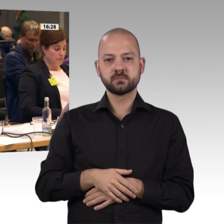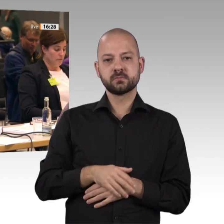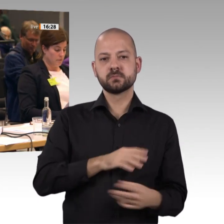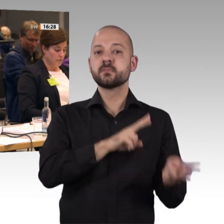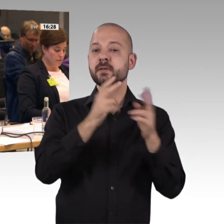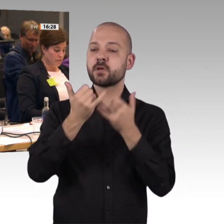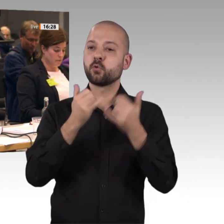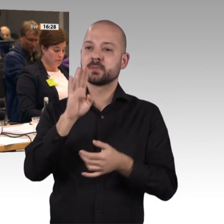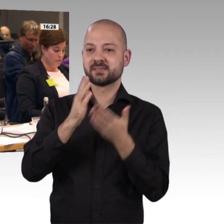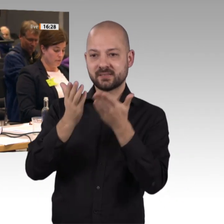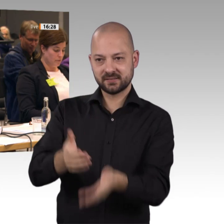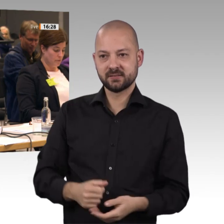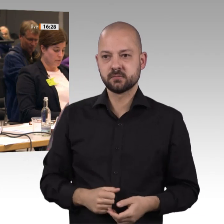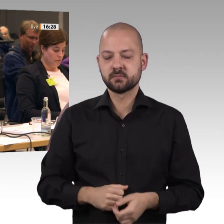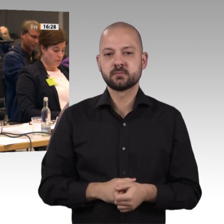auf 800